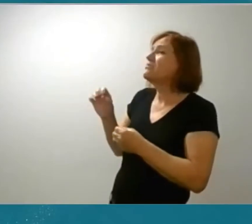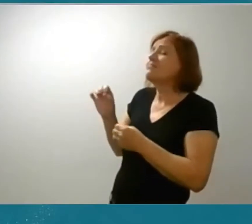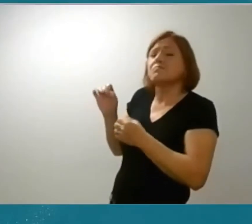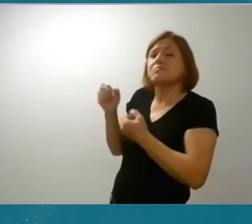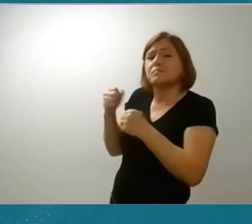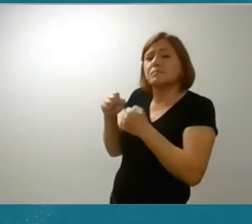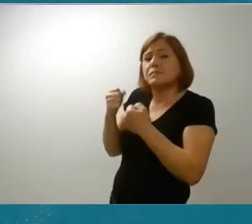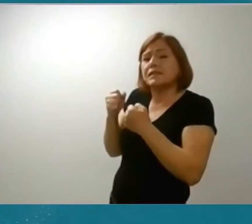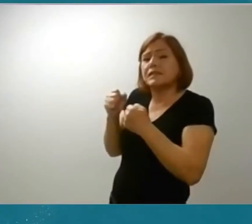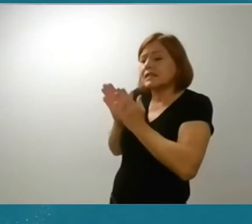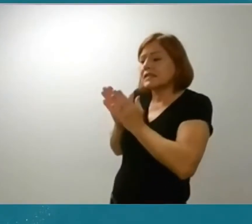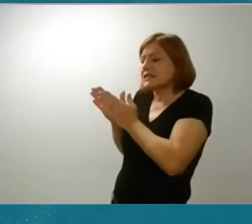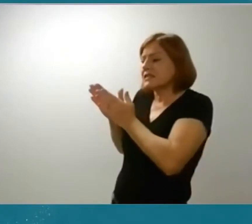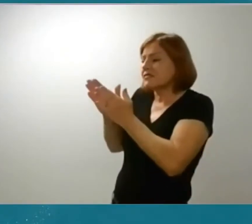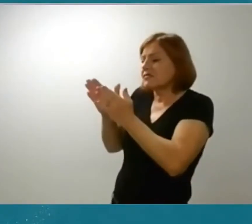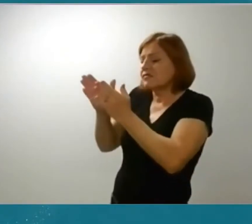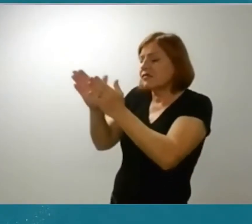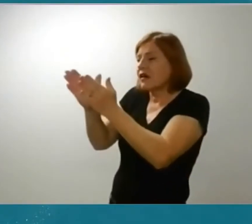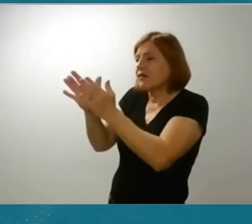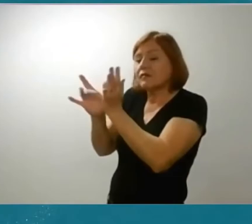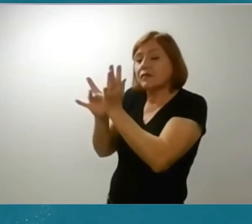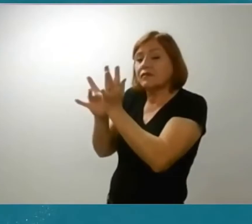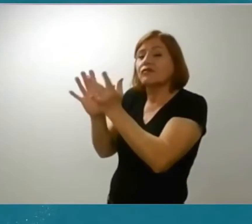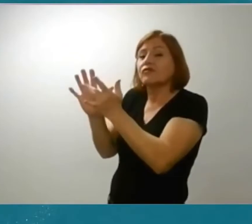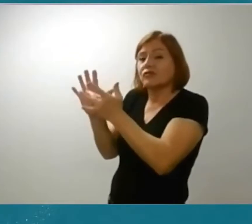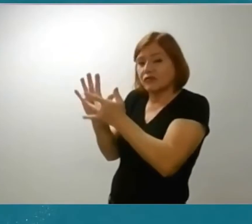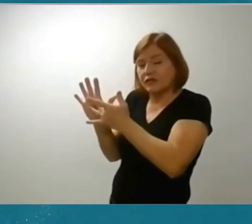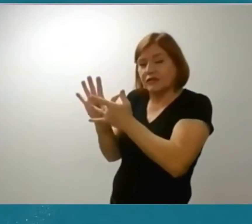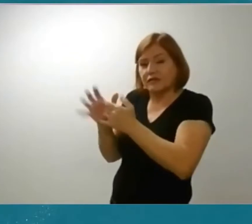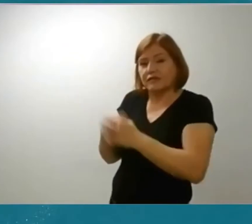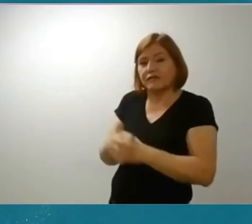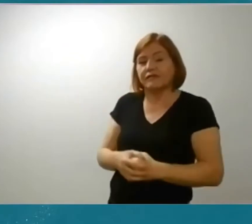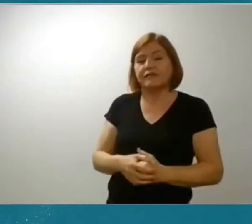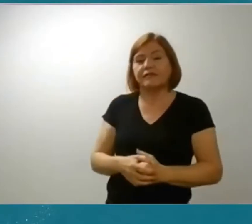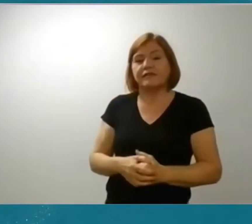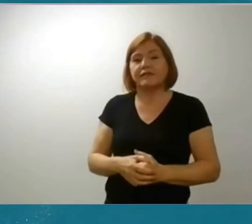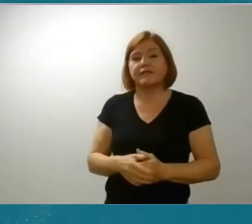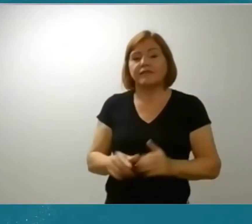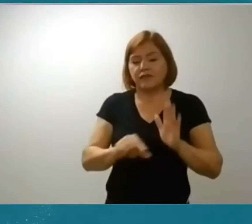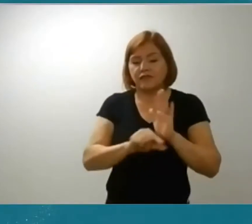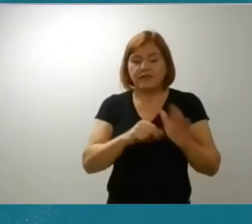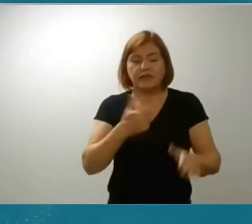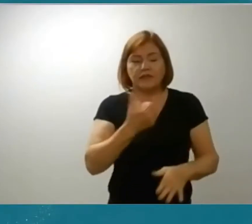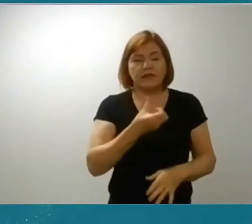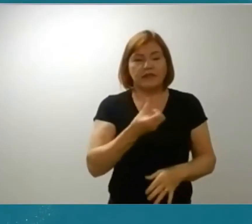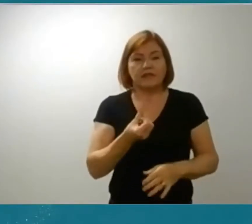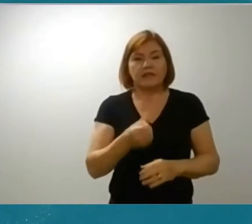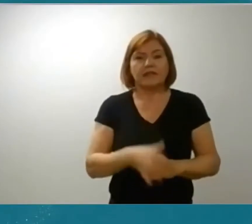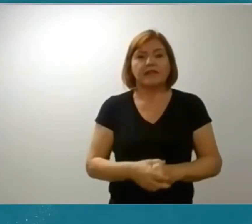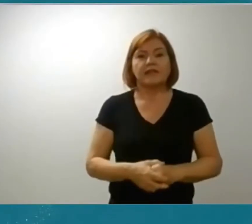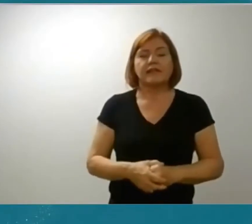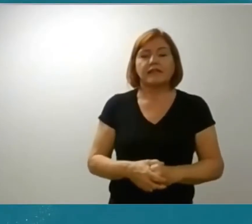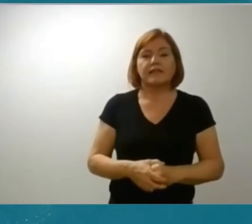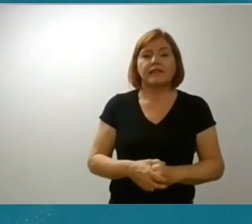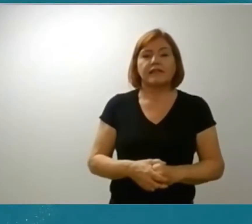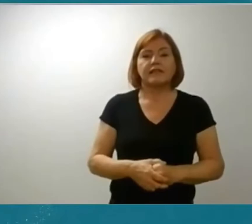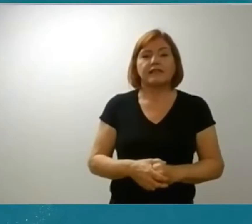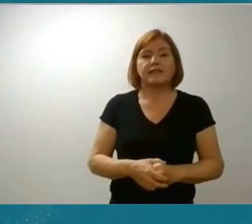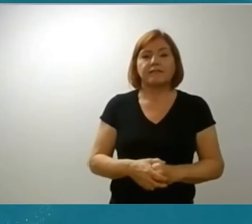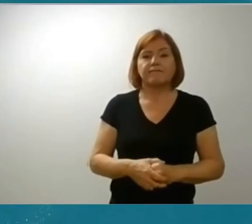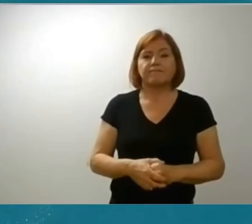o Espírito prometido. Esse Espírito prometido, irmãos, trouxe-nos a bênção